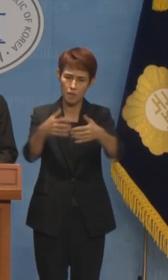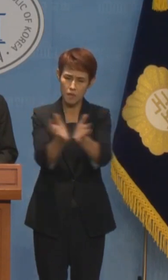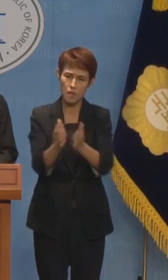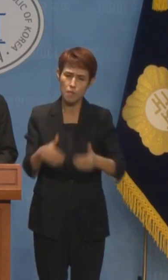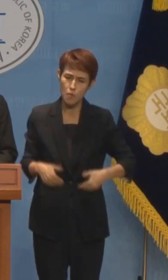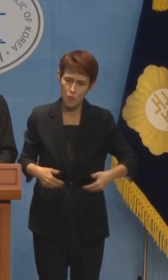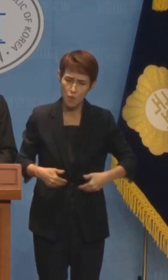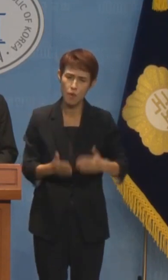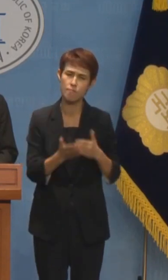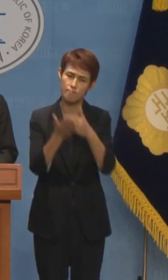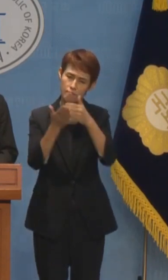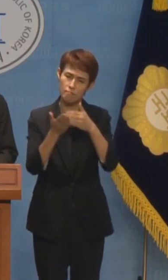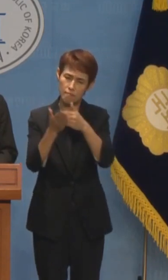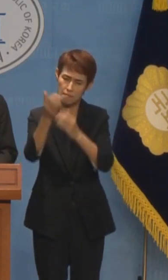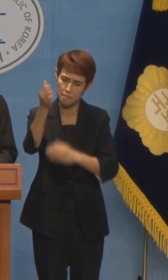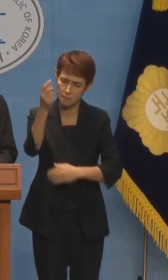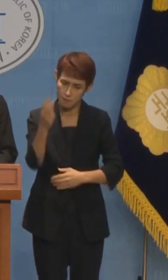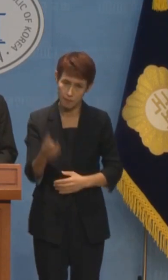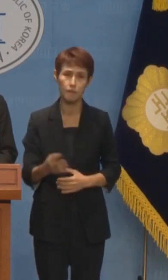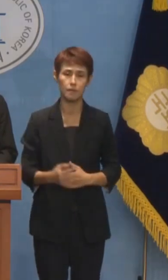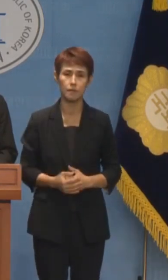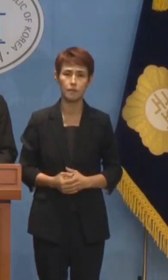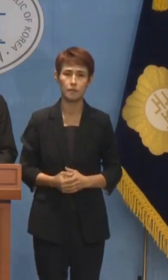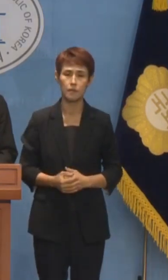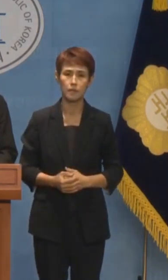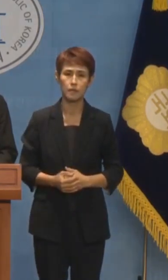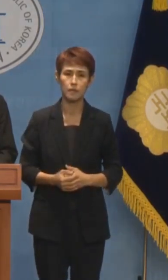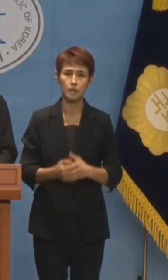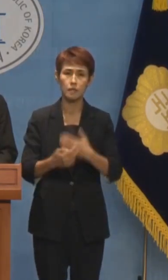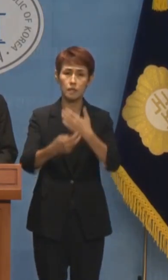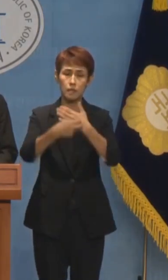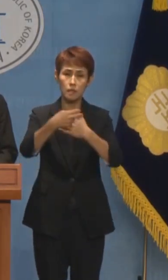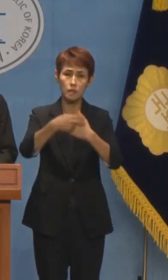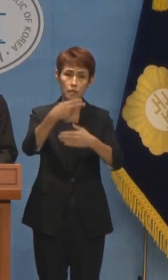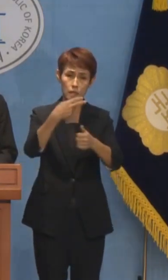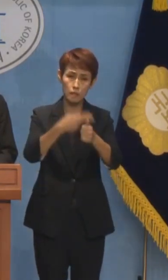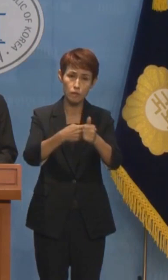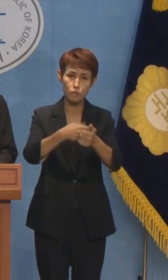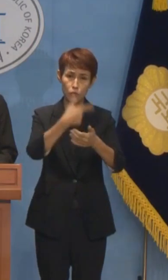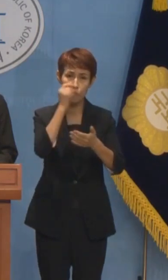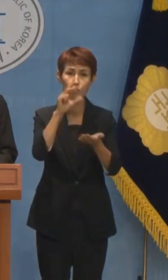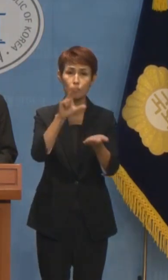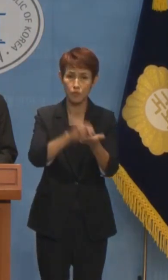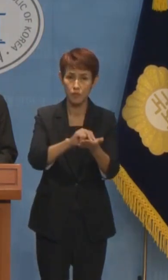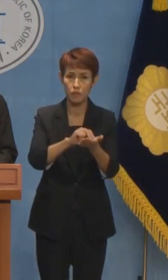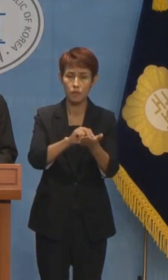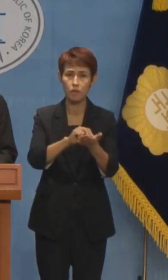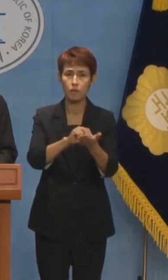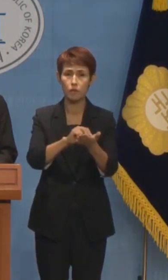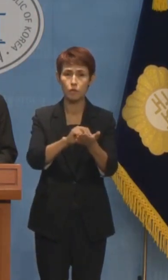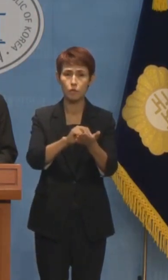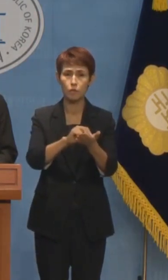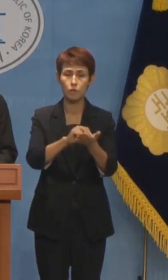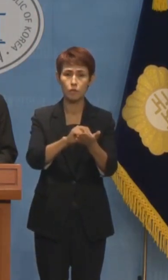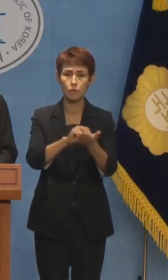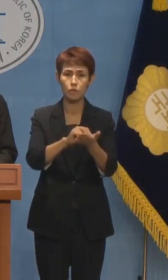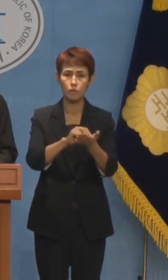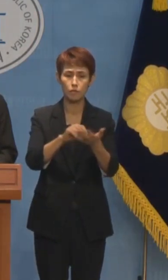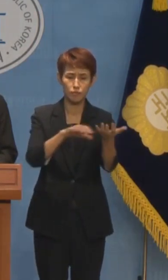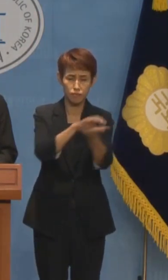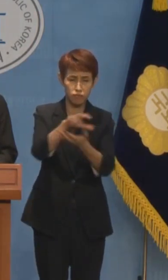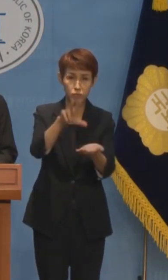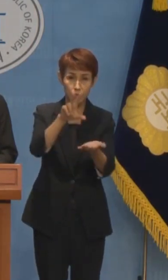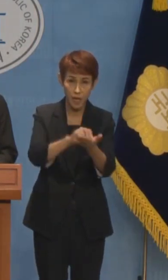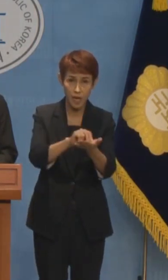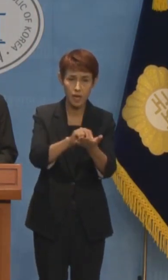해 왔었고요 또 실질적인 의료 대란 해결과 의료 교육 정상을 위해서 적극적인